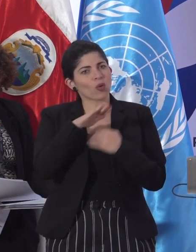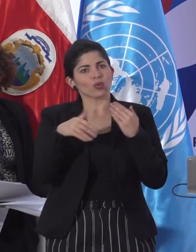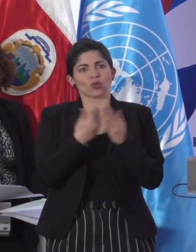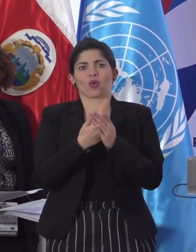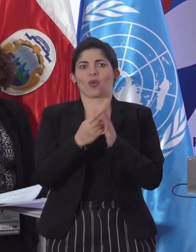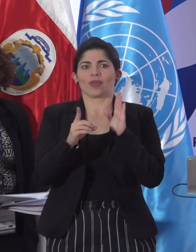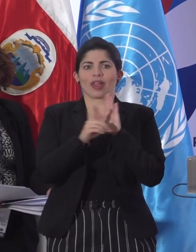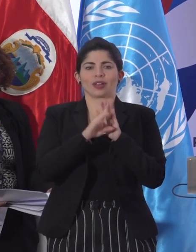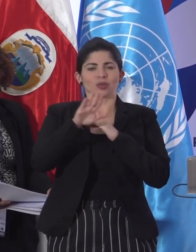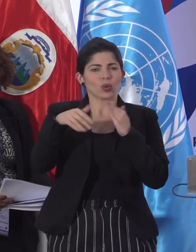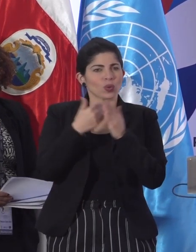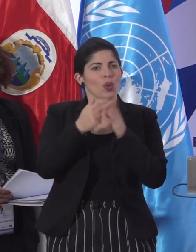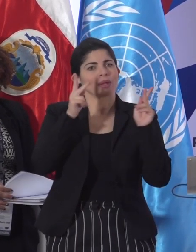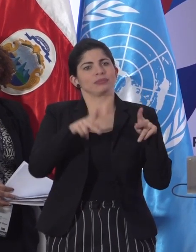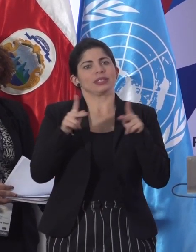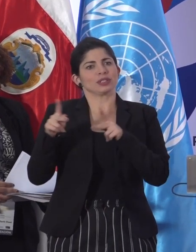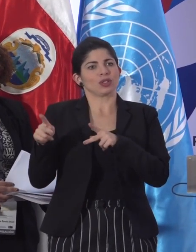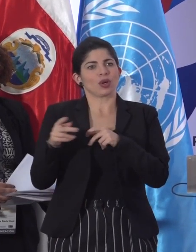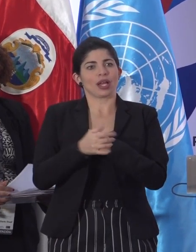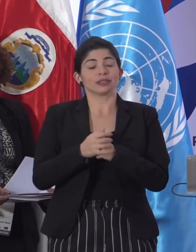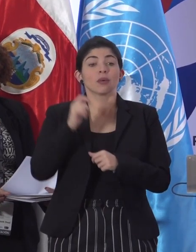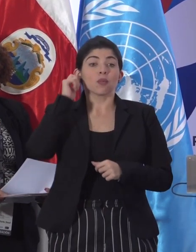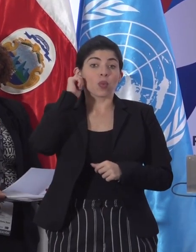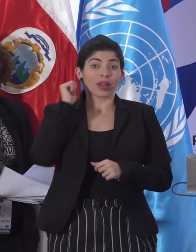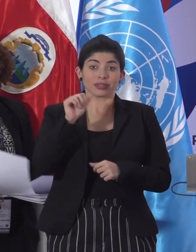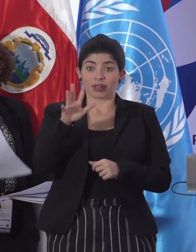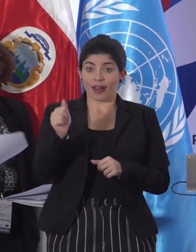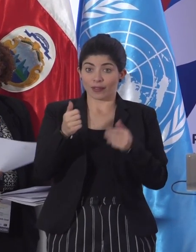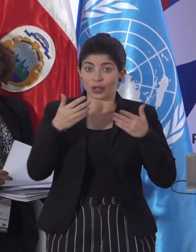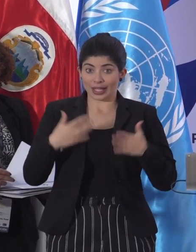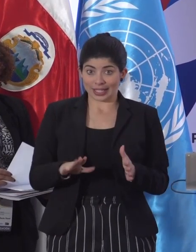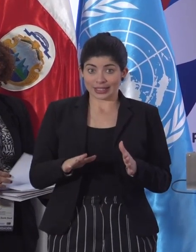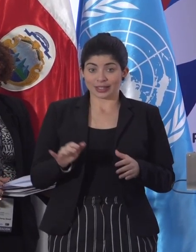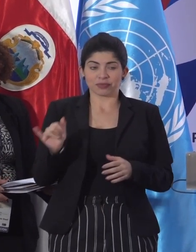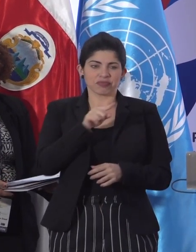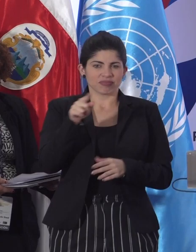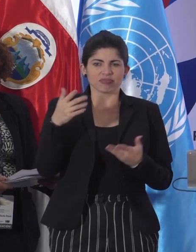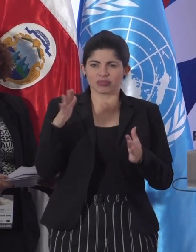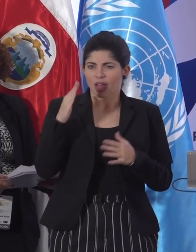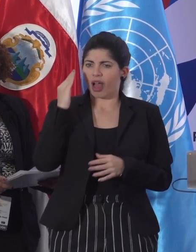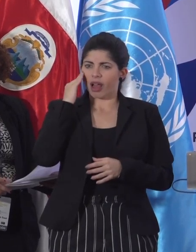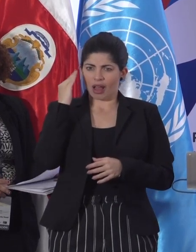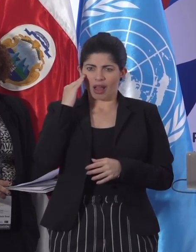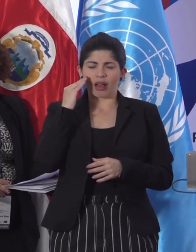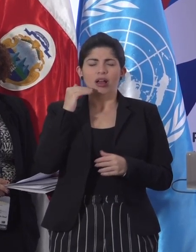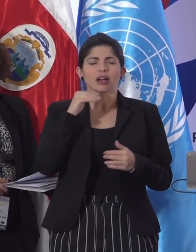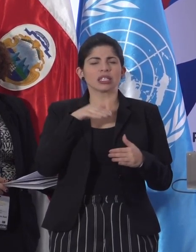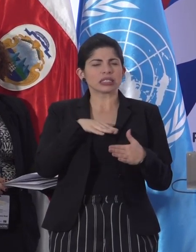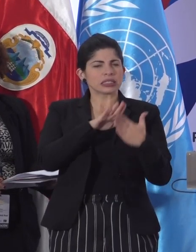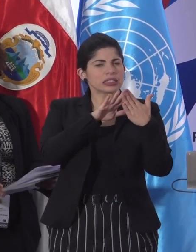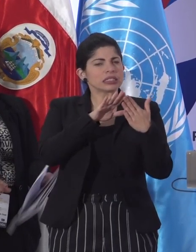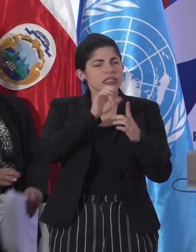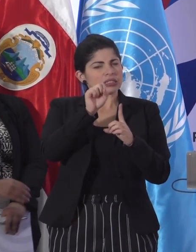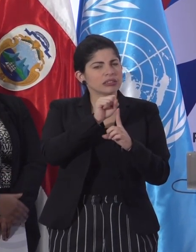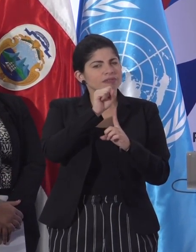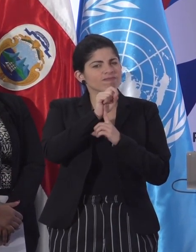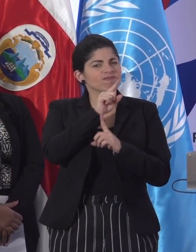derechos de todas las personas. Las mujeres afrodescendientes, como ustedes lo saben, enfrentamos una